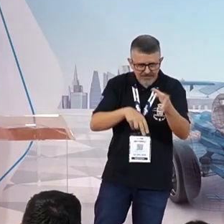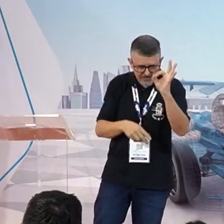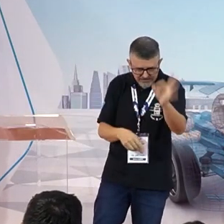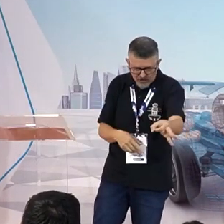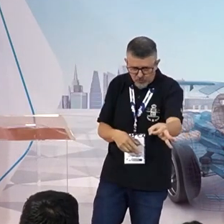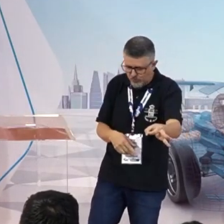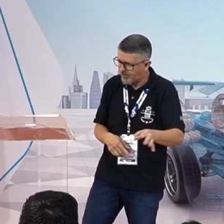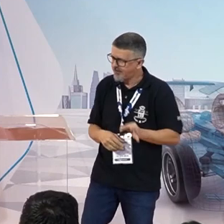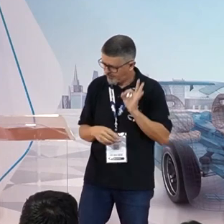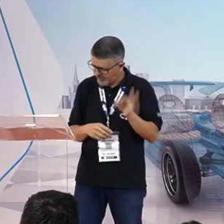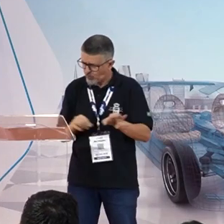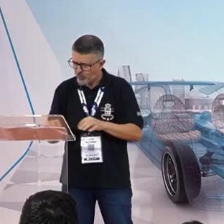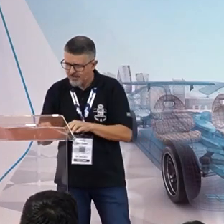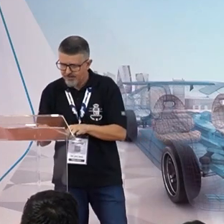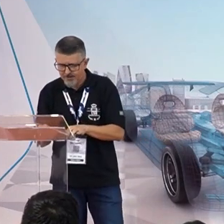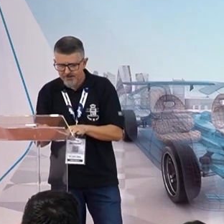fazer leitura, certo? Certo.